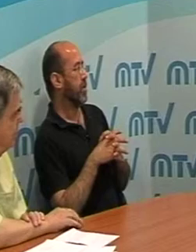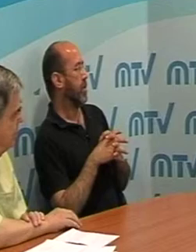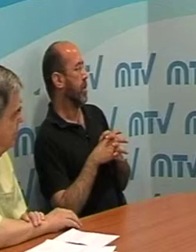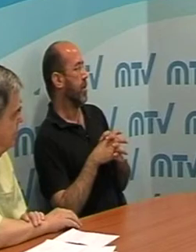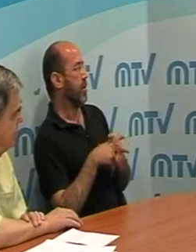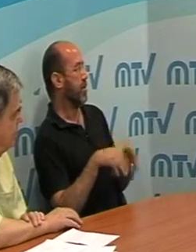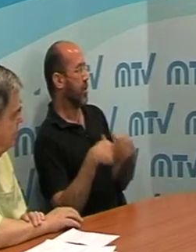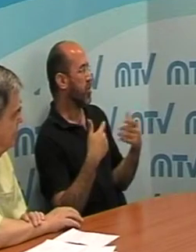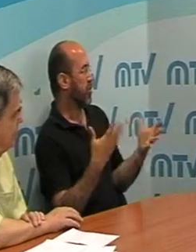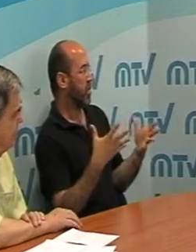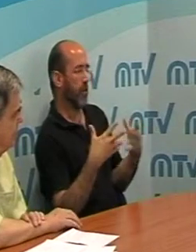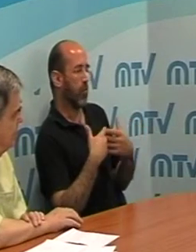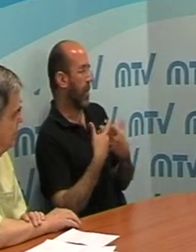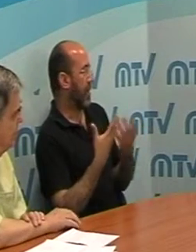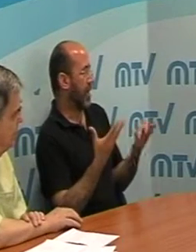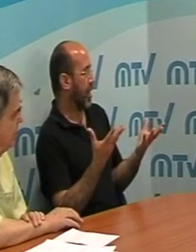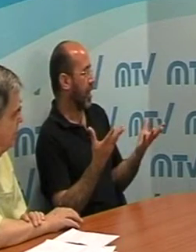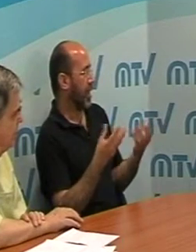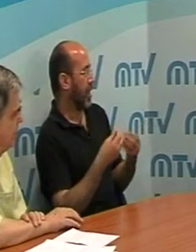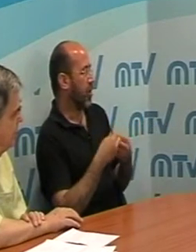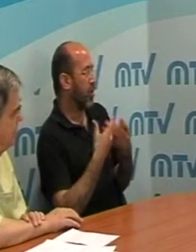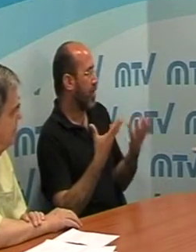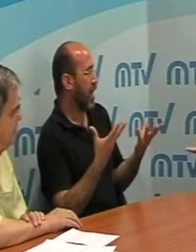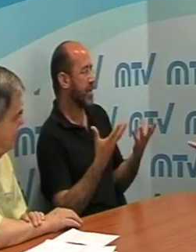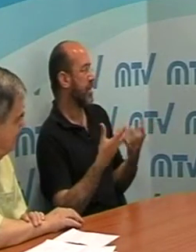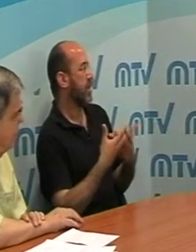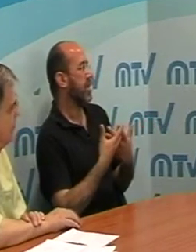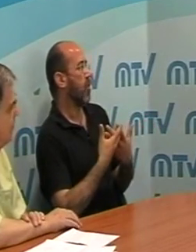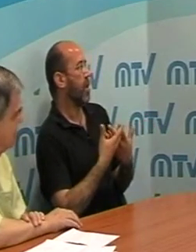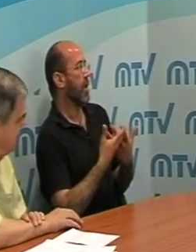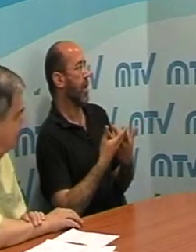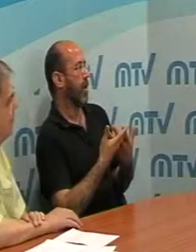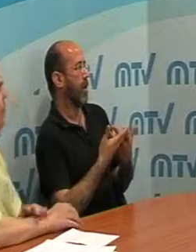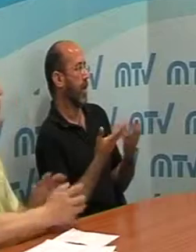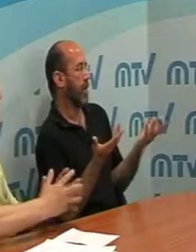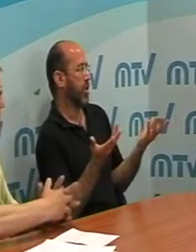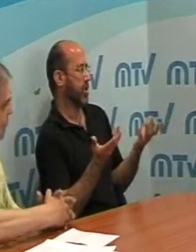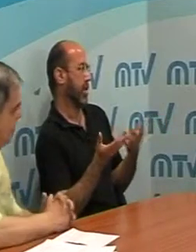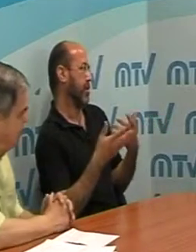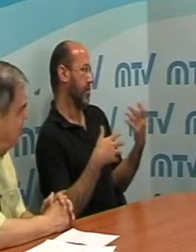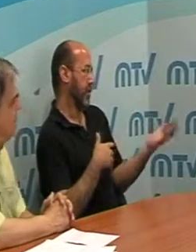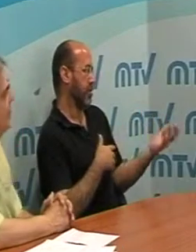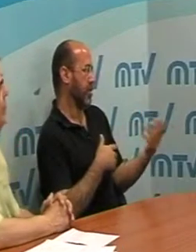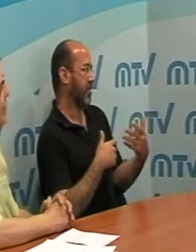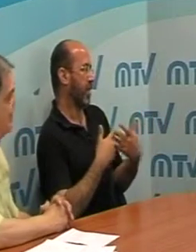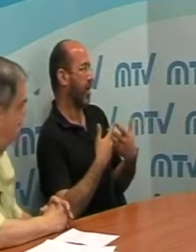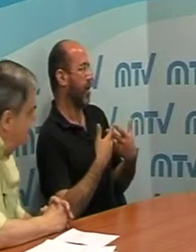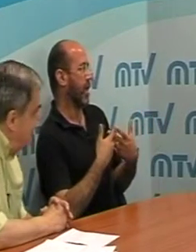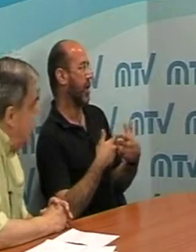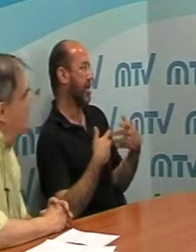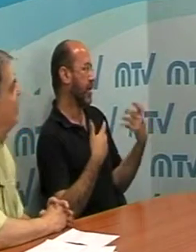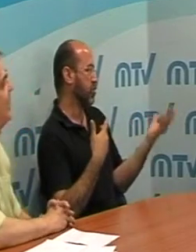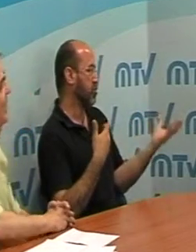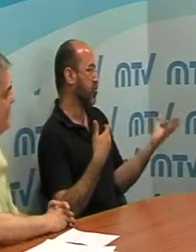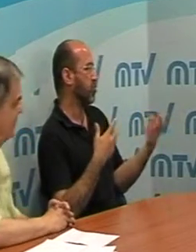pues bueno, estamos estudiando, llevamos una vida normal, exactamente igual que cualquier persona. Mi hijo utiliza el